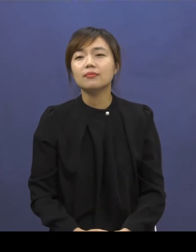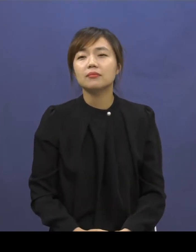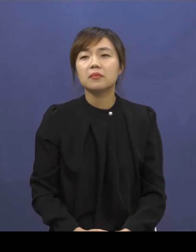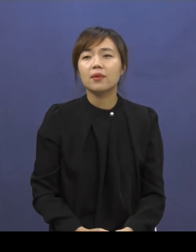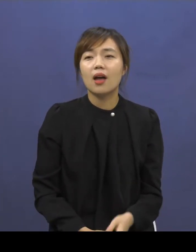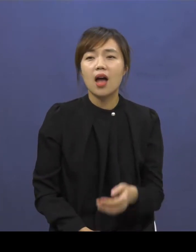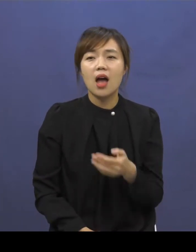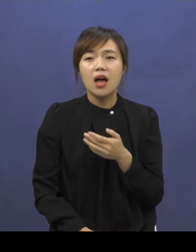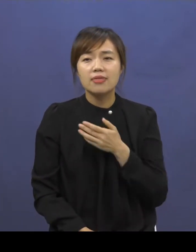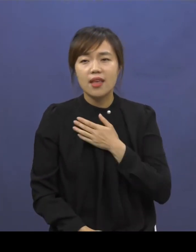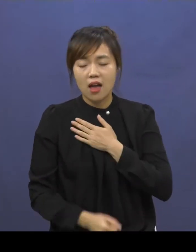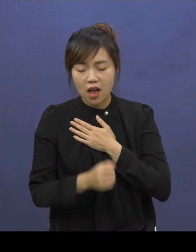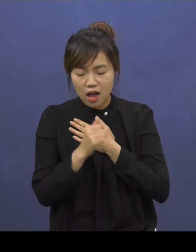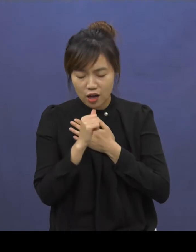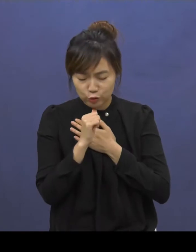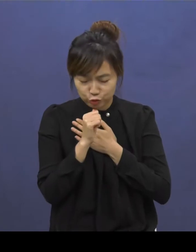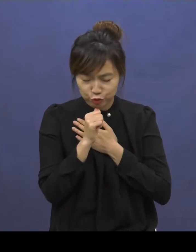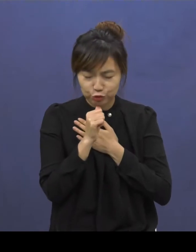내